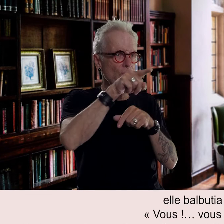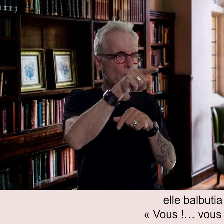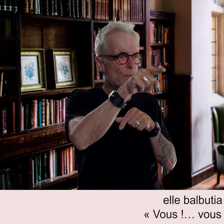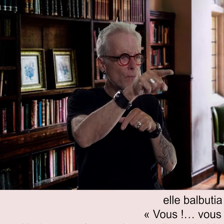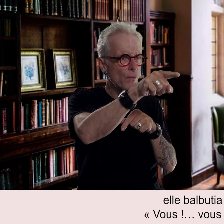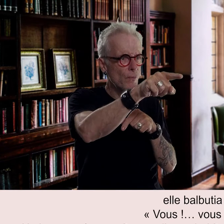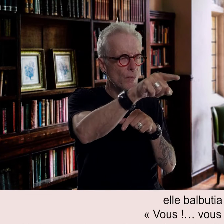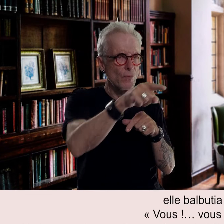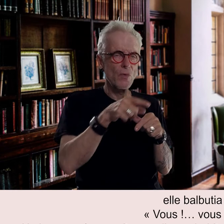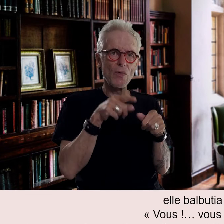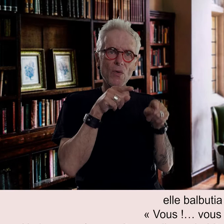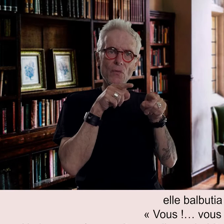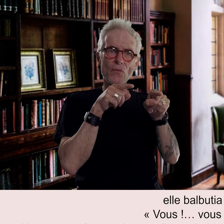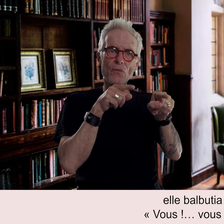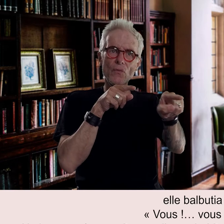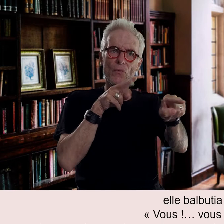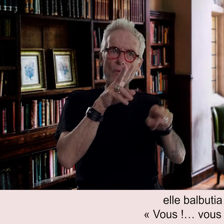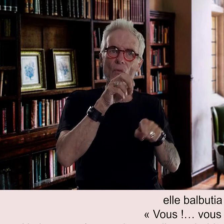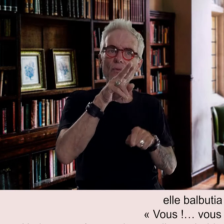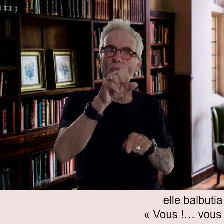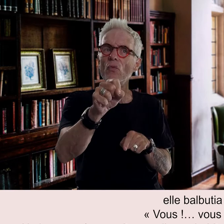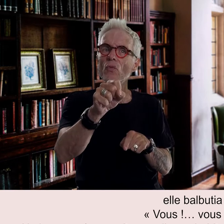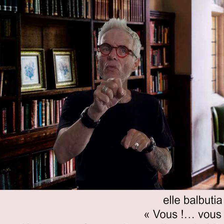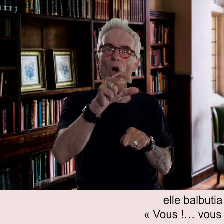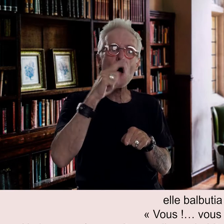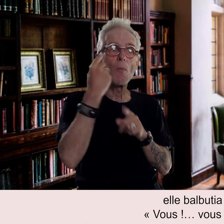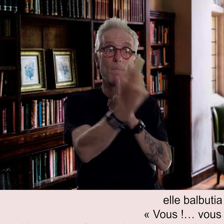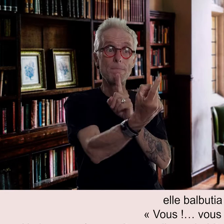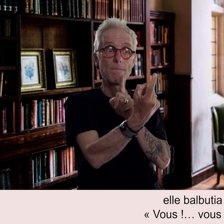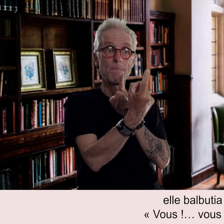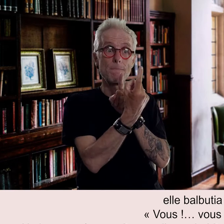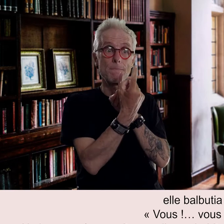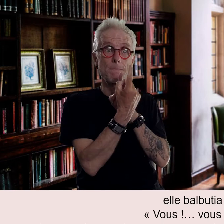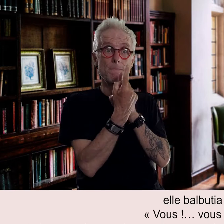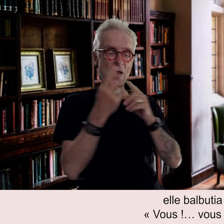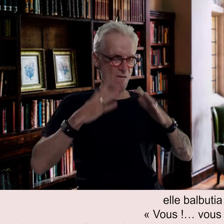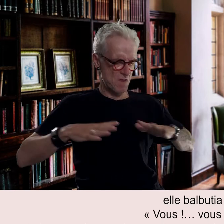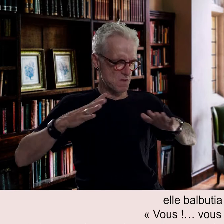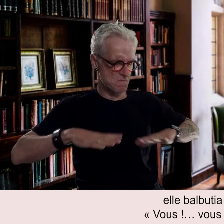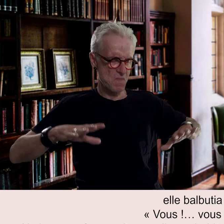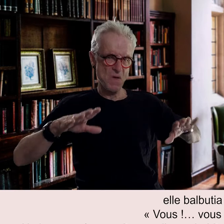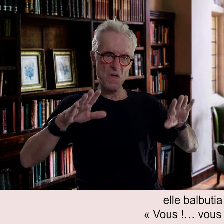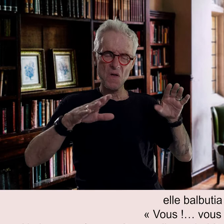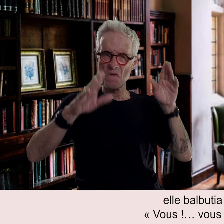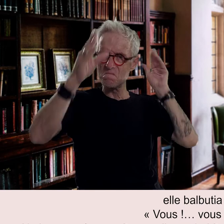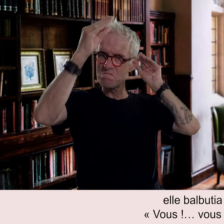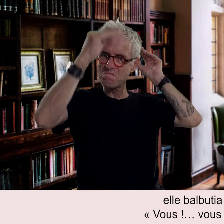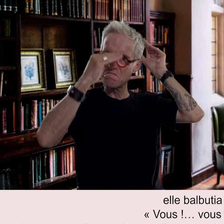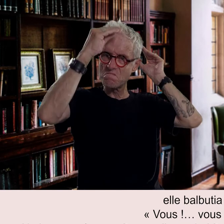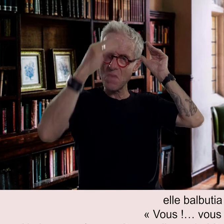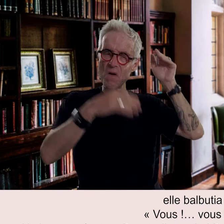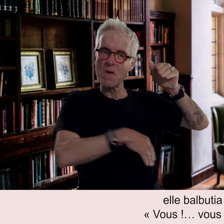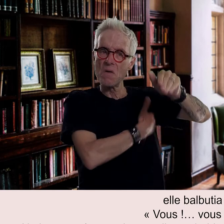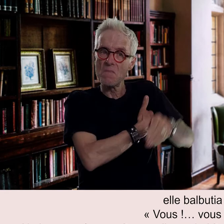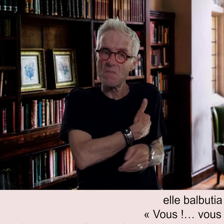Vous ? » Un homme s'avançait vers elle en habit, son McFarlane et son claque sous le